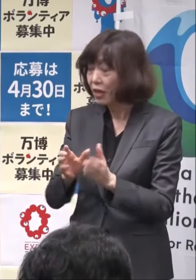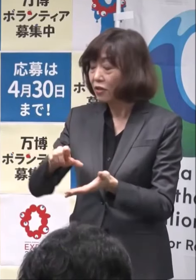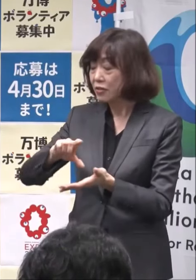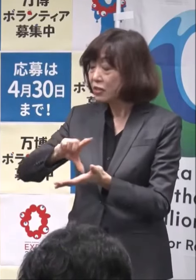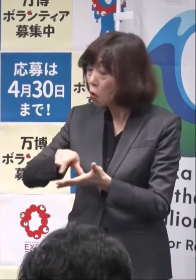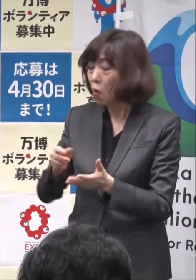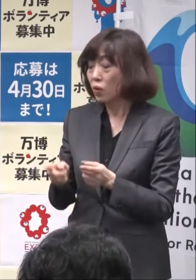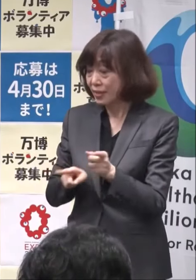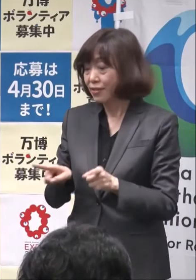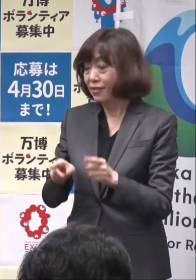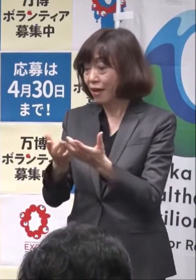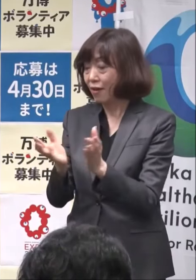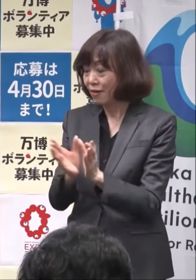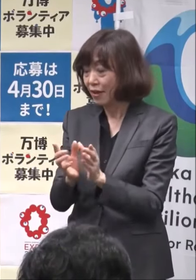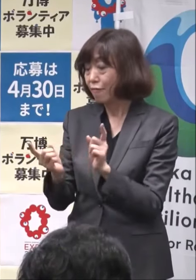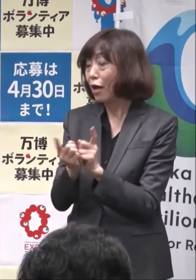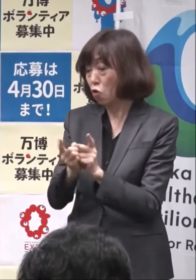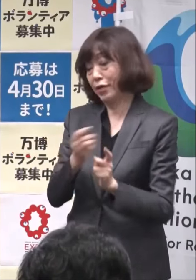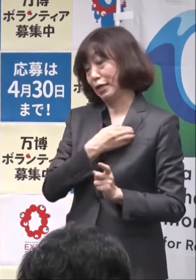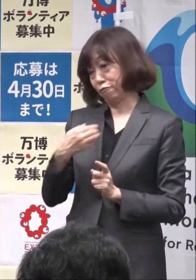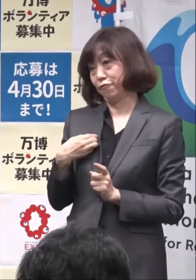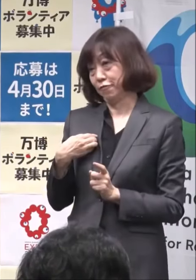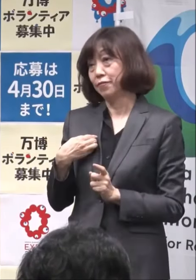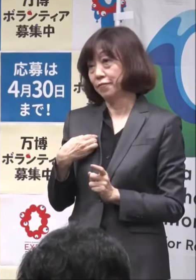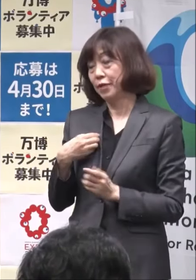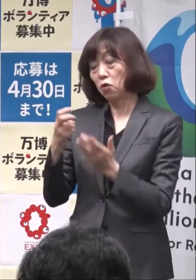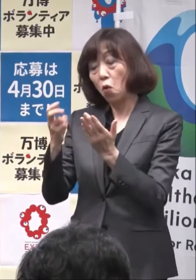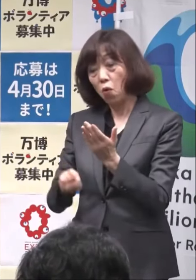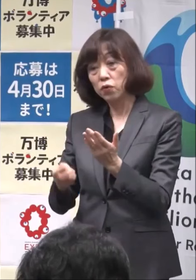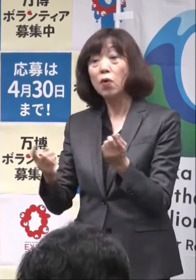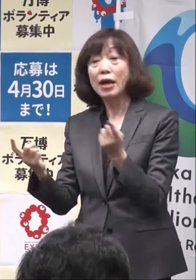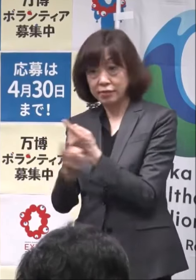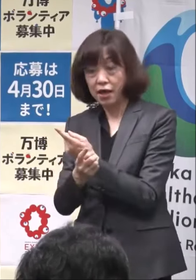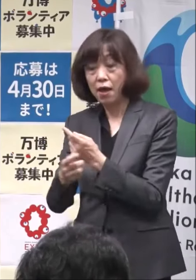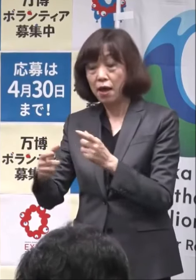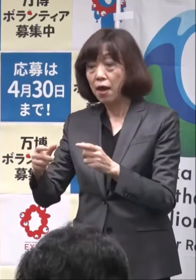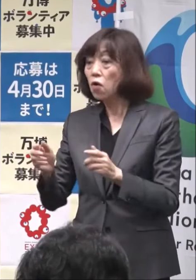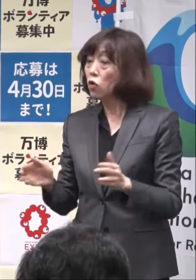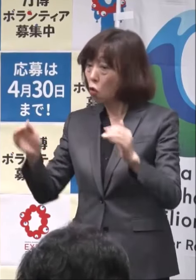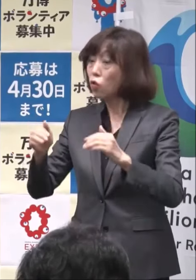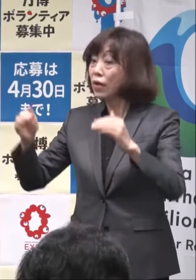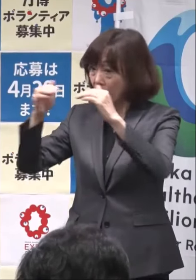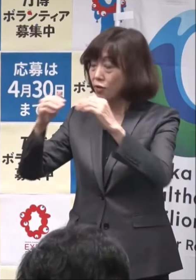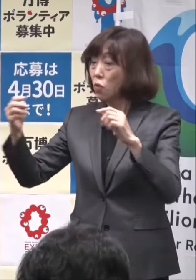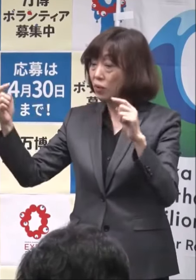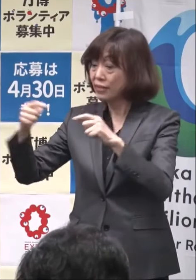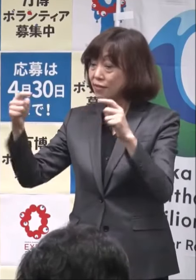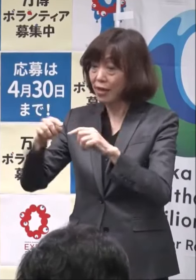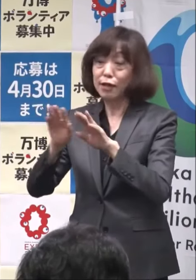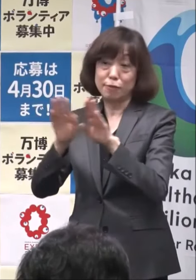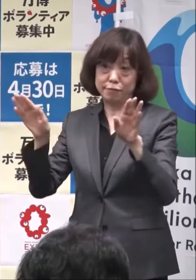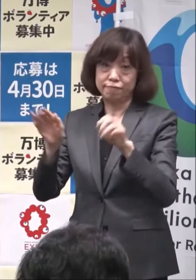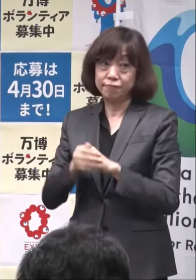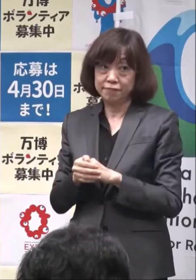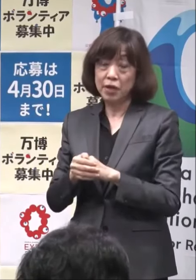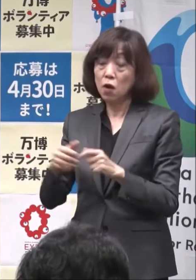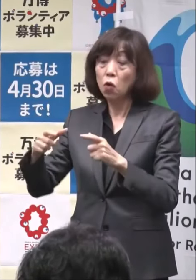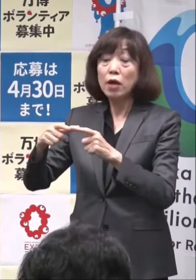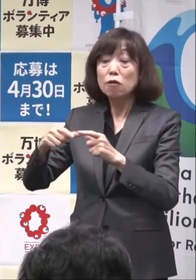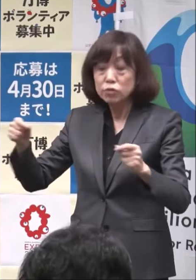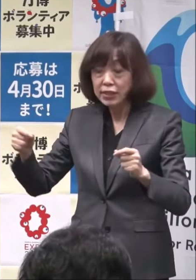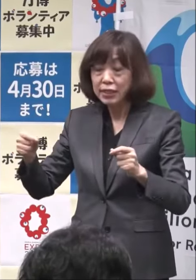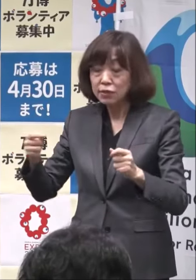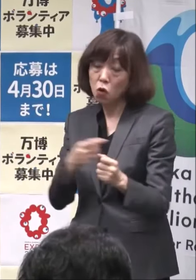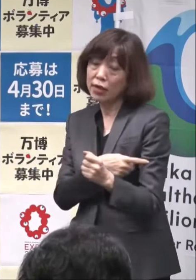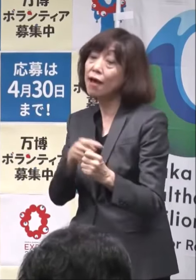ね、今月にも国会で審議が始まる見込みです。でこれ国の権限強化にもつながるもので